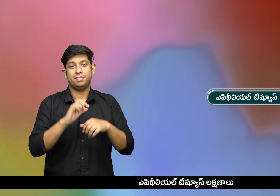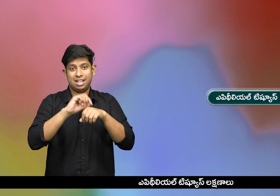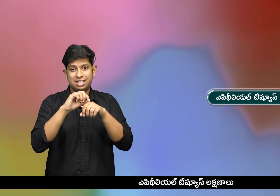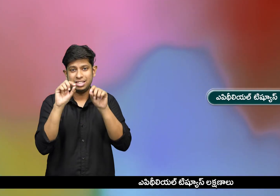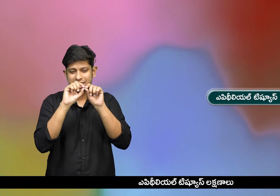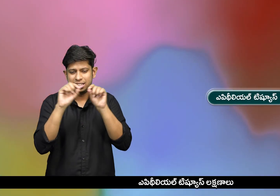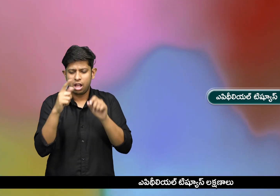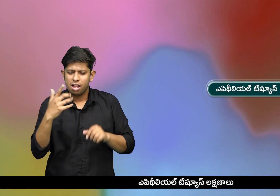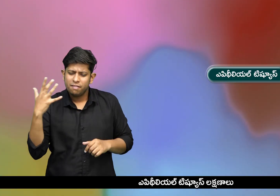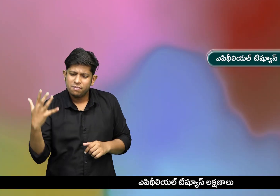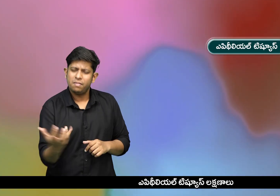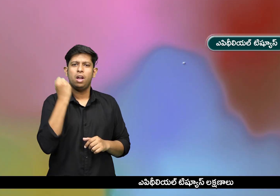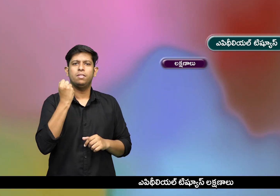ఎపిథీలియల్ టిష్యూస్ లక్షణాలు.